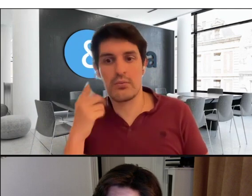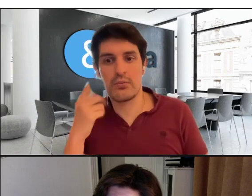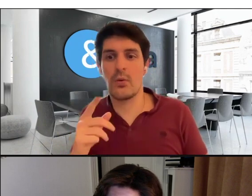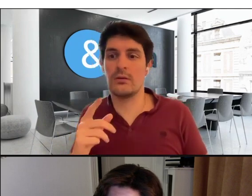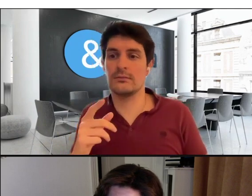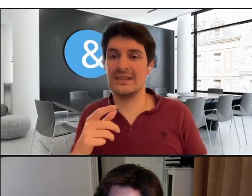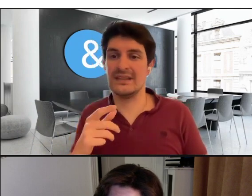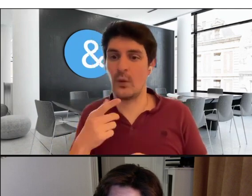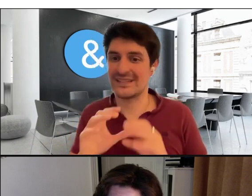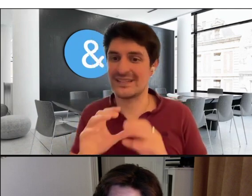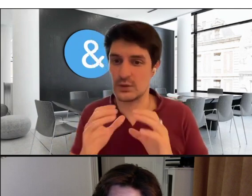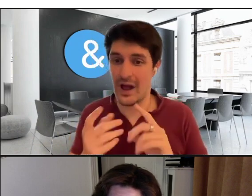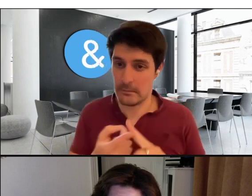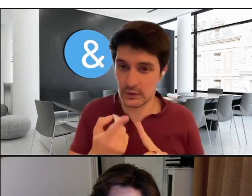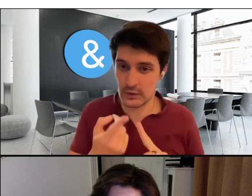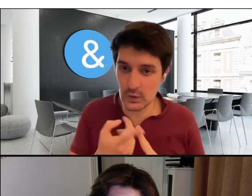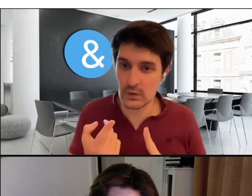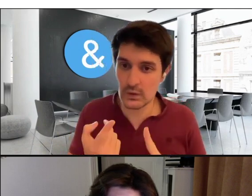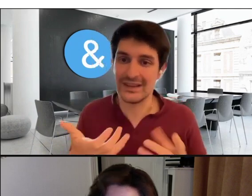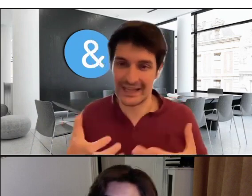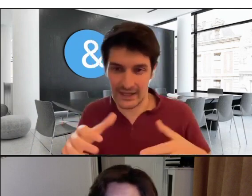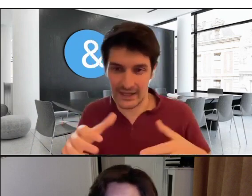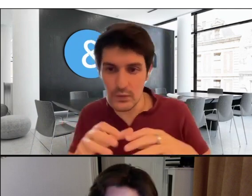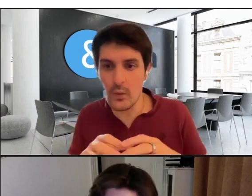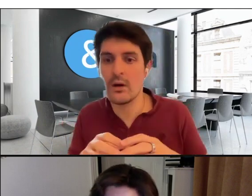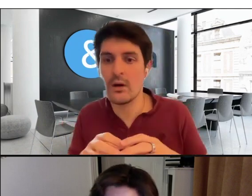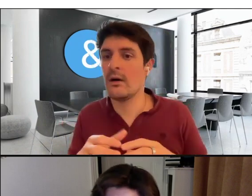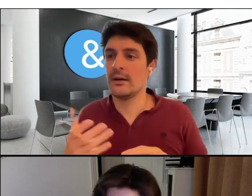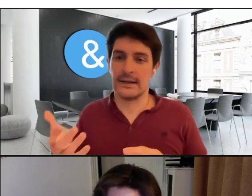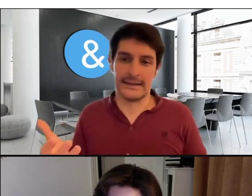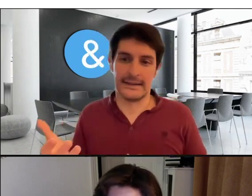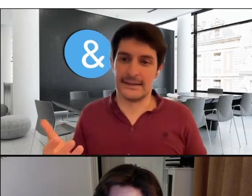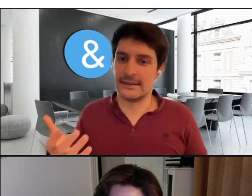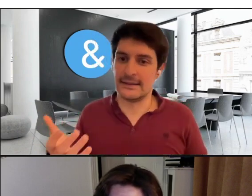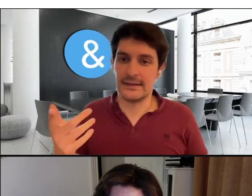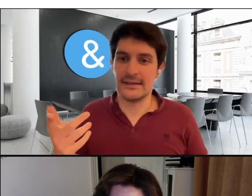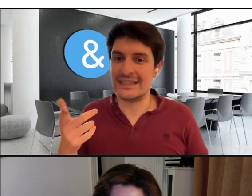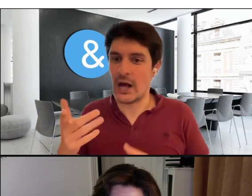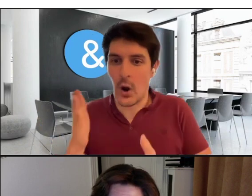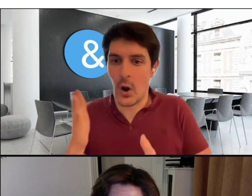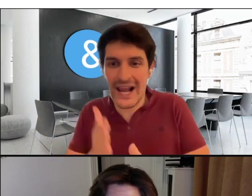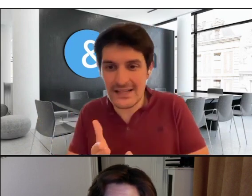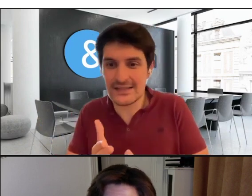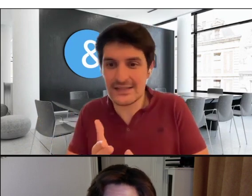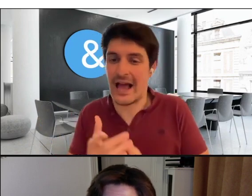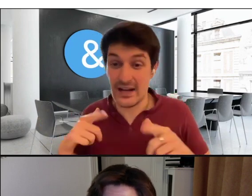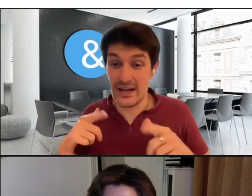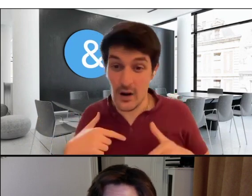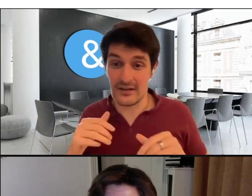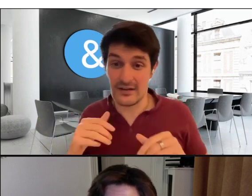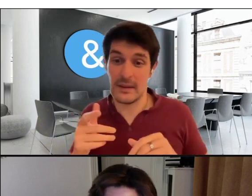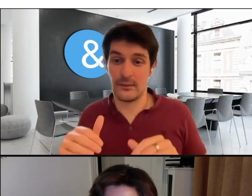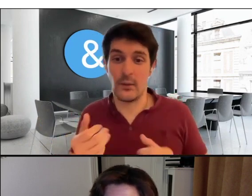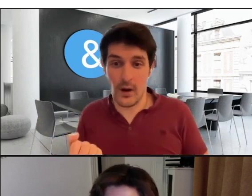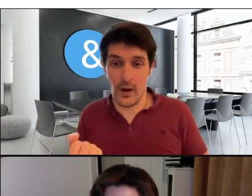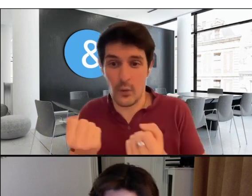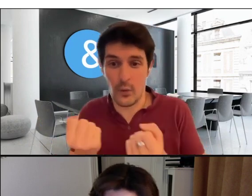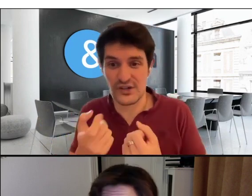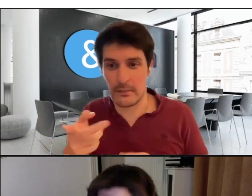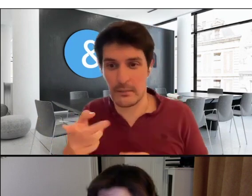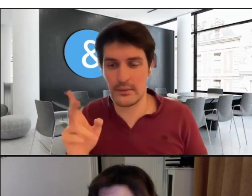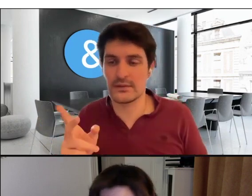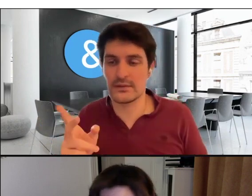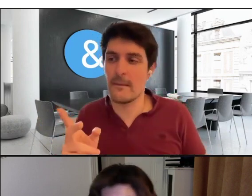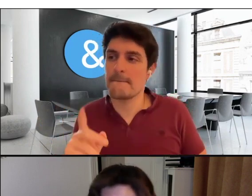pour des conversations importantes, des réunions, en classe, à l'école, même il faut encourager ça